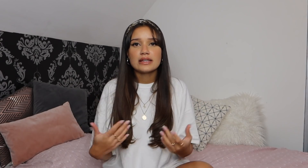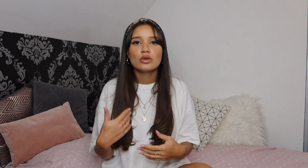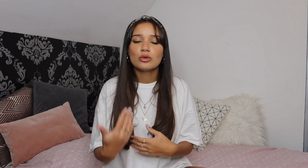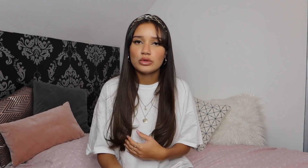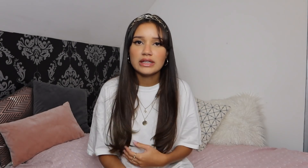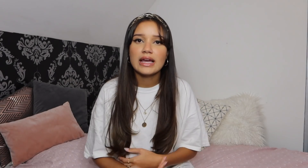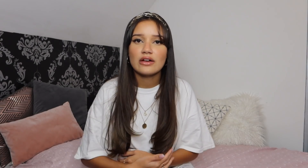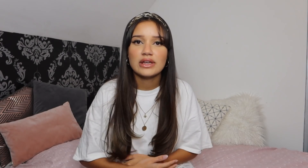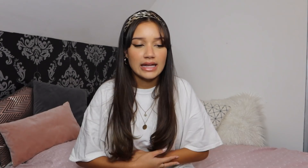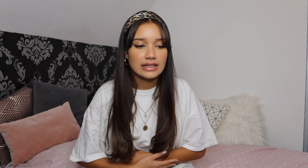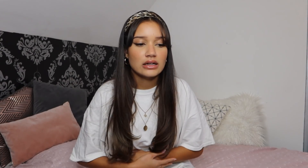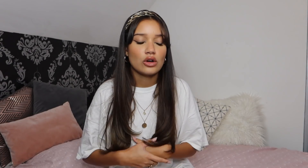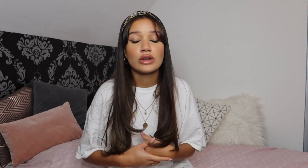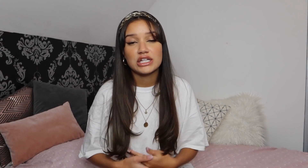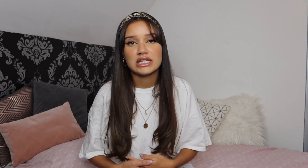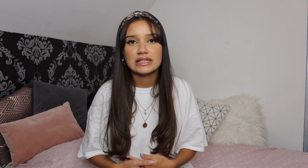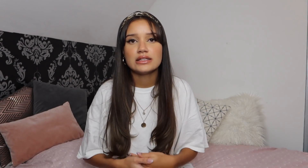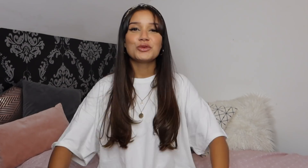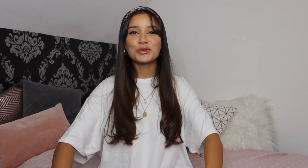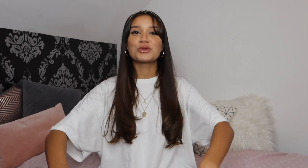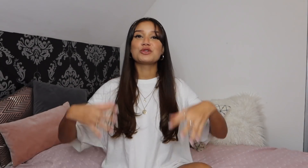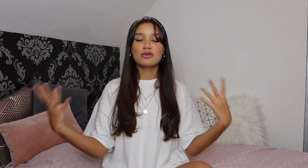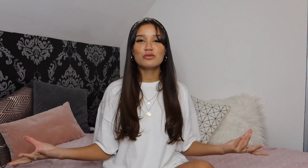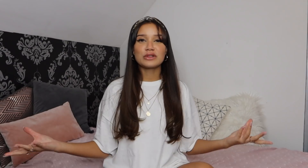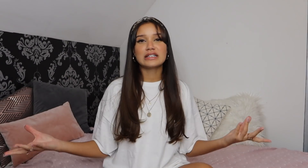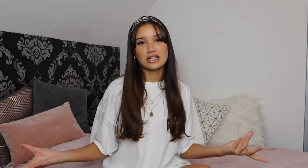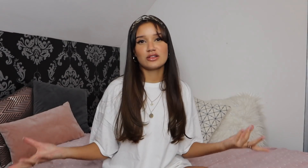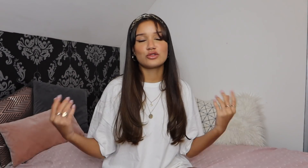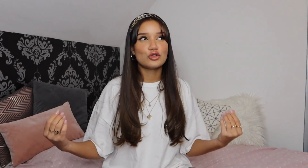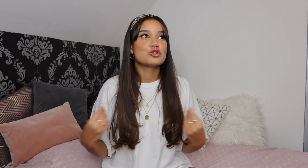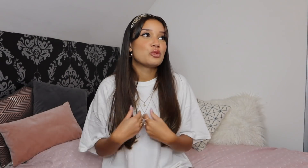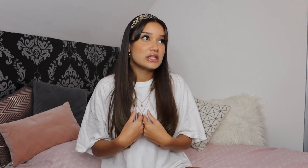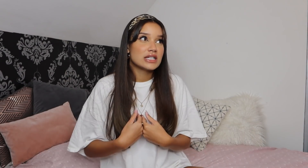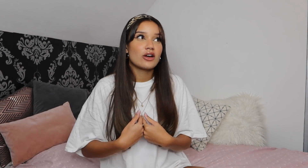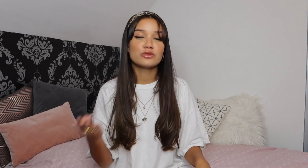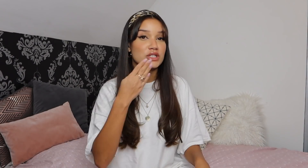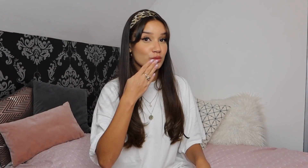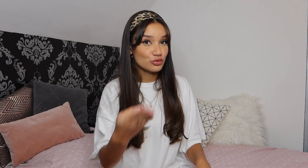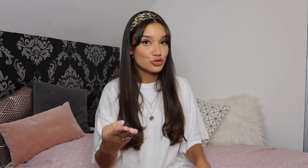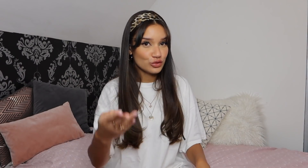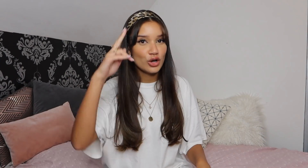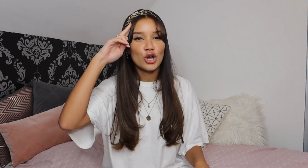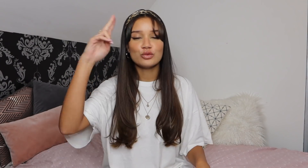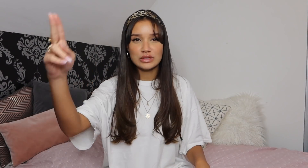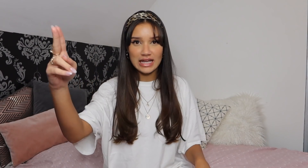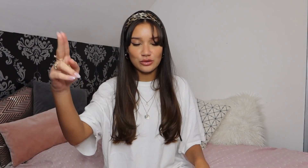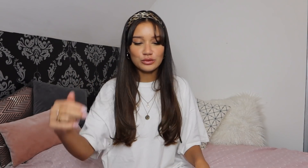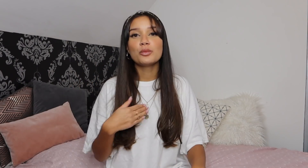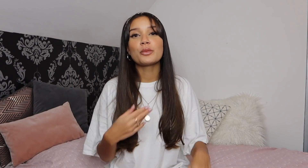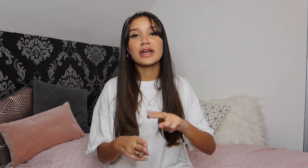de communiquer avec quelqu'un en langage des signes. Donc je vais vous montrer déjà ce que je peux dire. Je peux vous dire bonjour ou salut. Mon